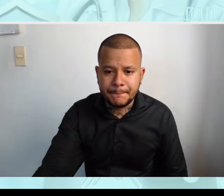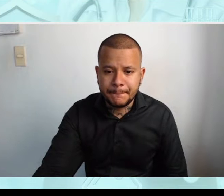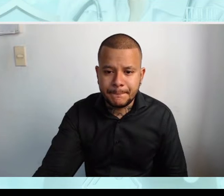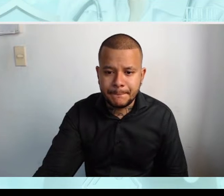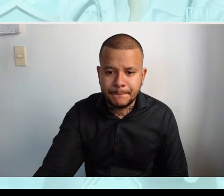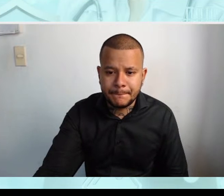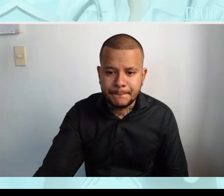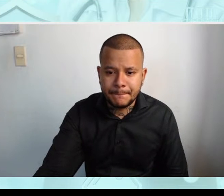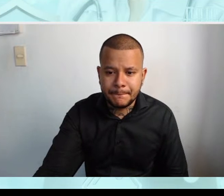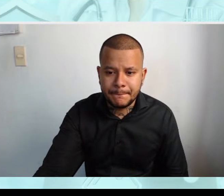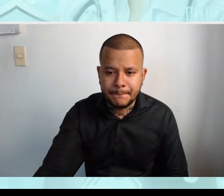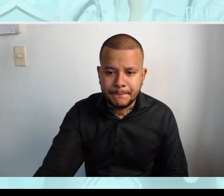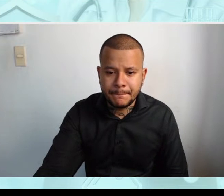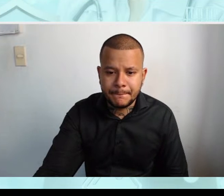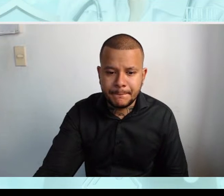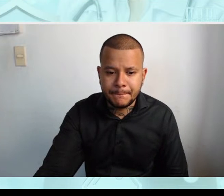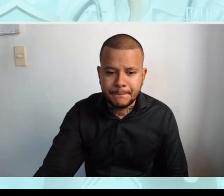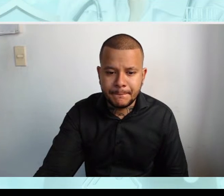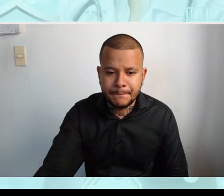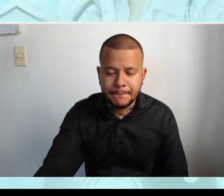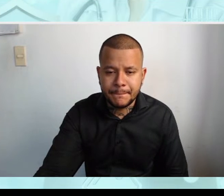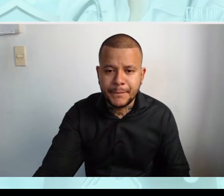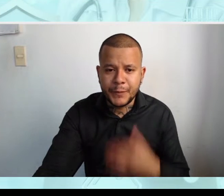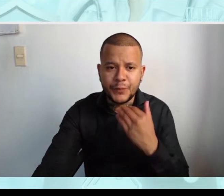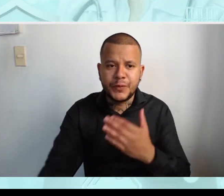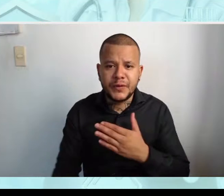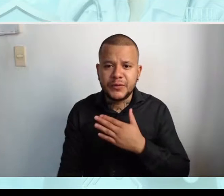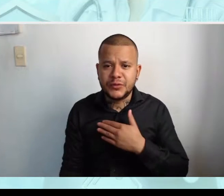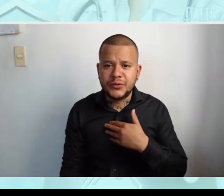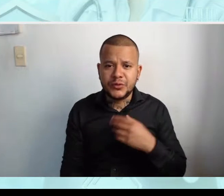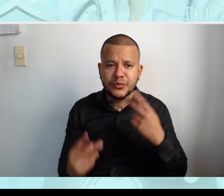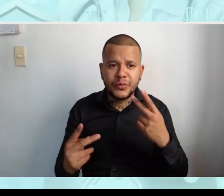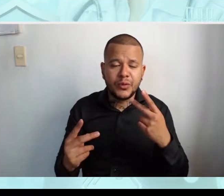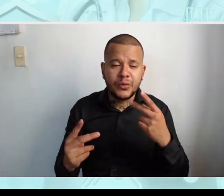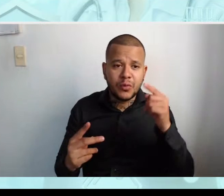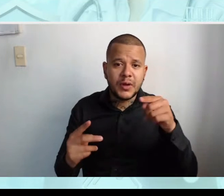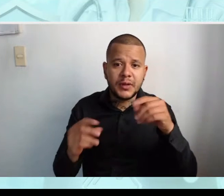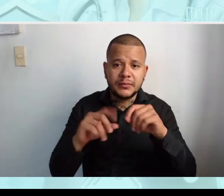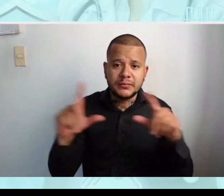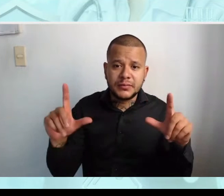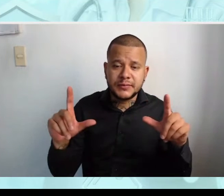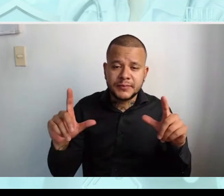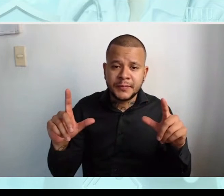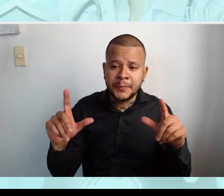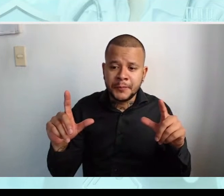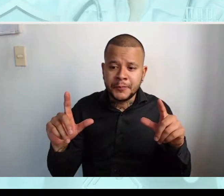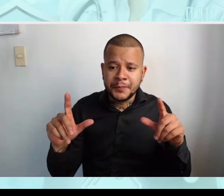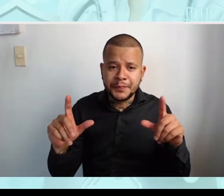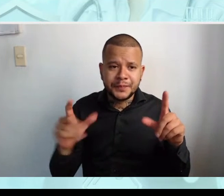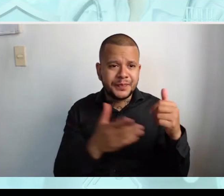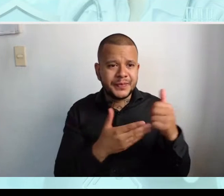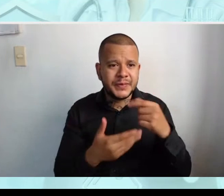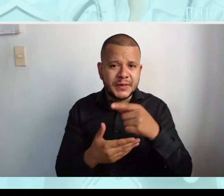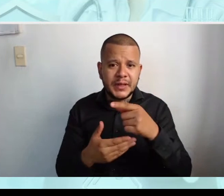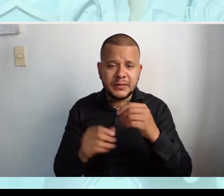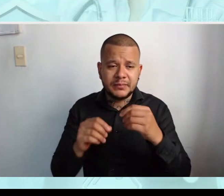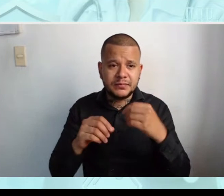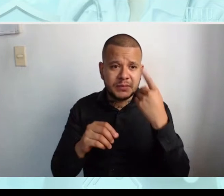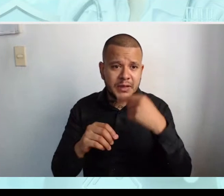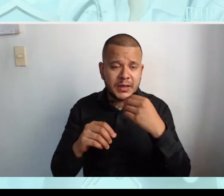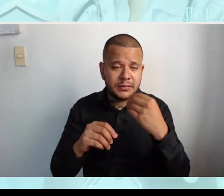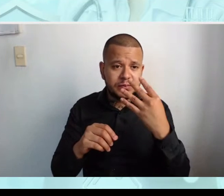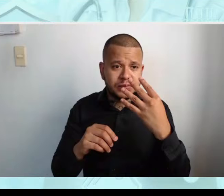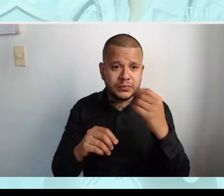que es mi señal o algo. No sé si en el Centro César Patiño, tú me puedes confirmar si el doctor Jaime está en cámara.